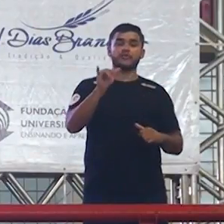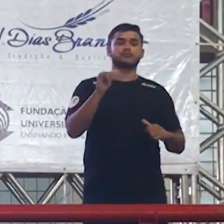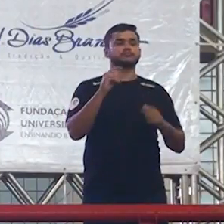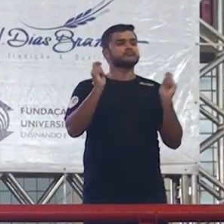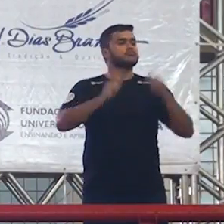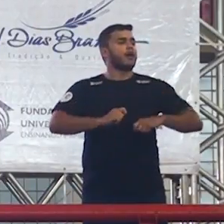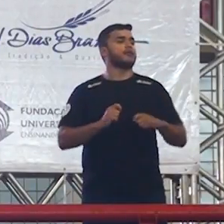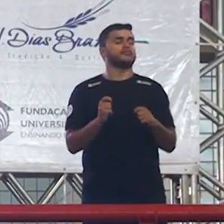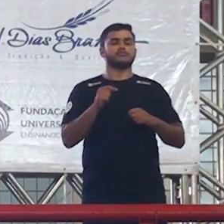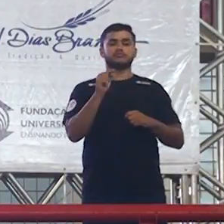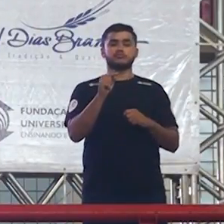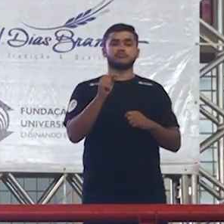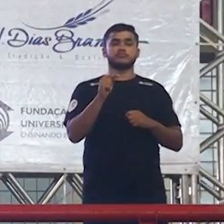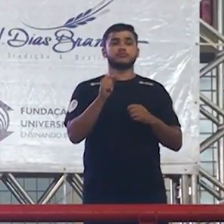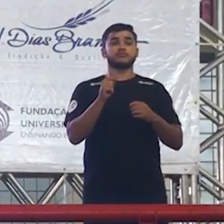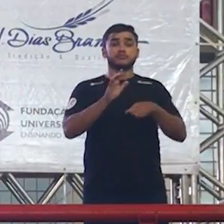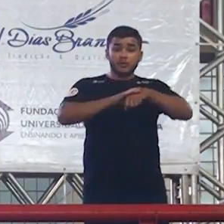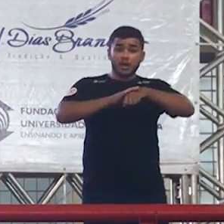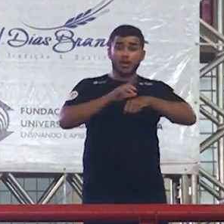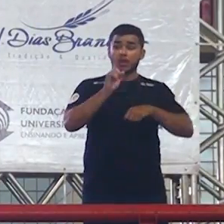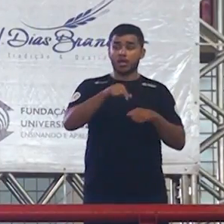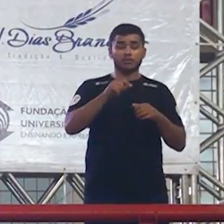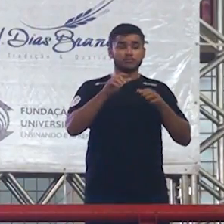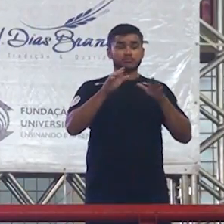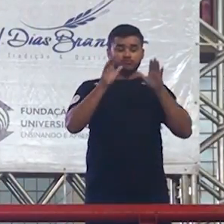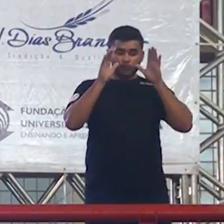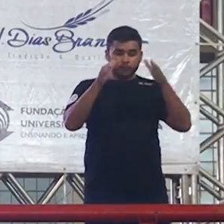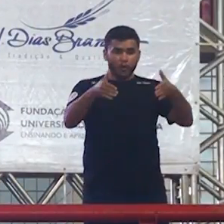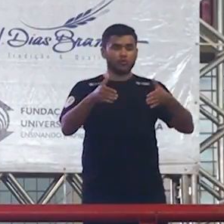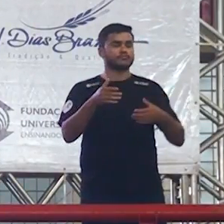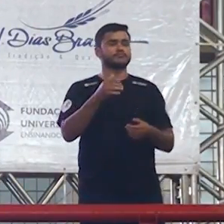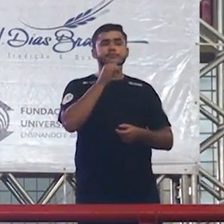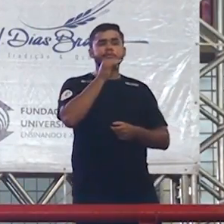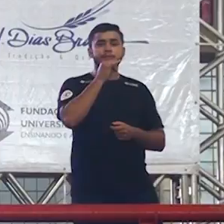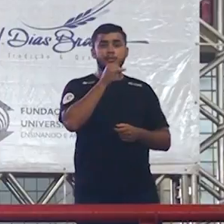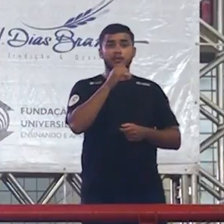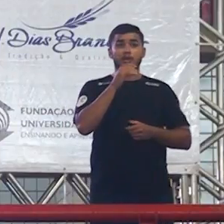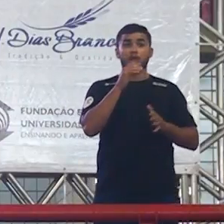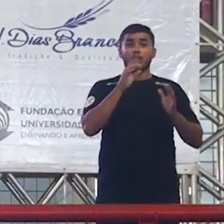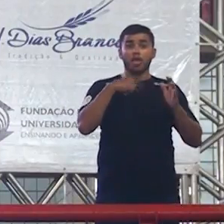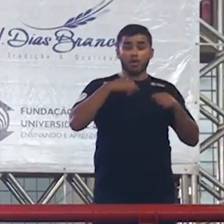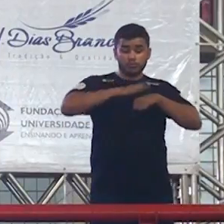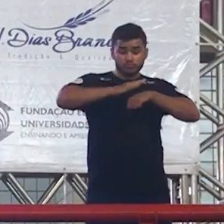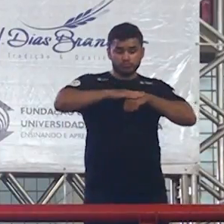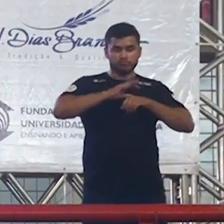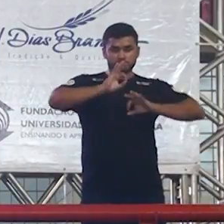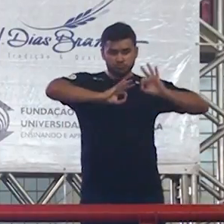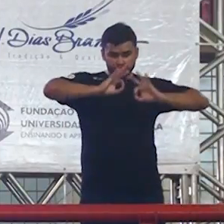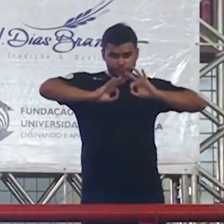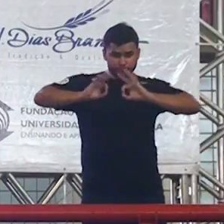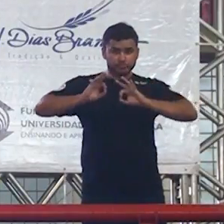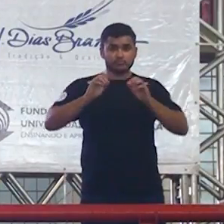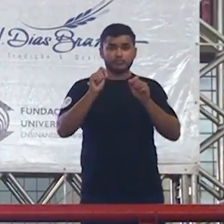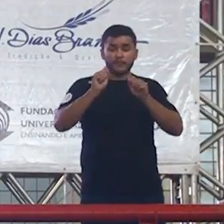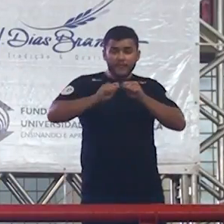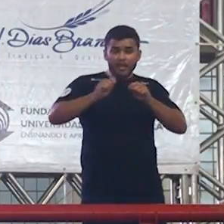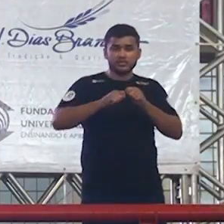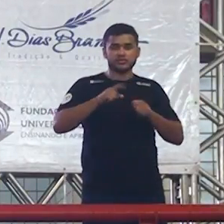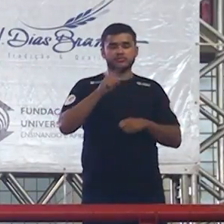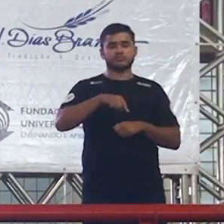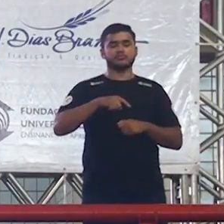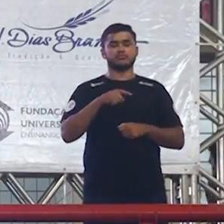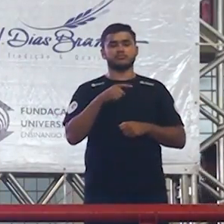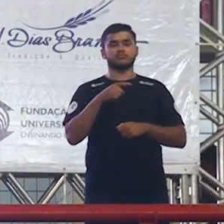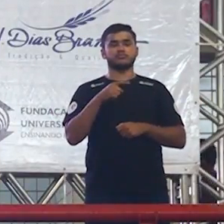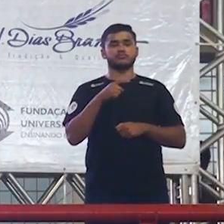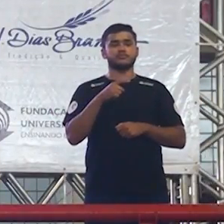conseguir transformar um trabalho. Quanto mais rápido eu consigo gerar,